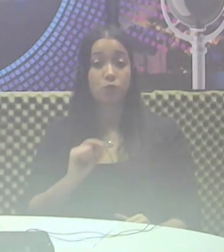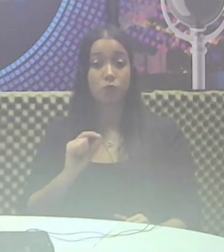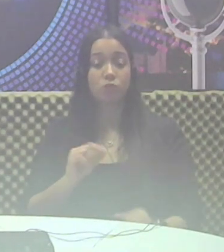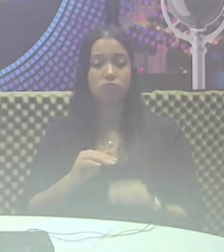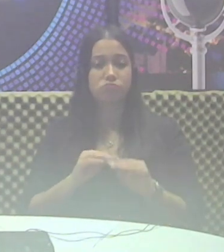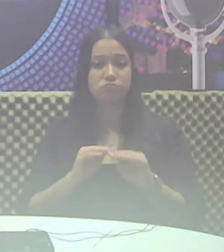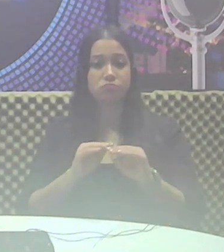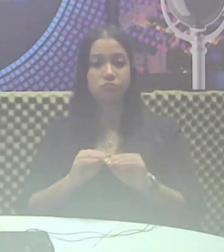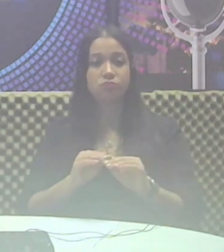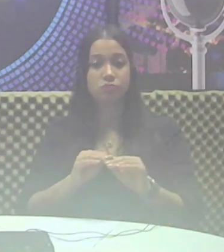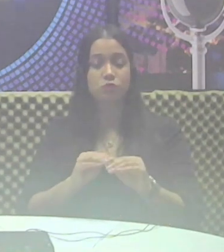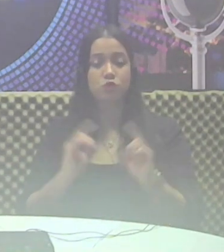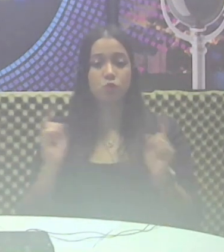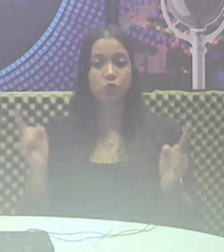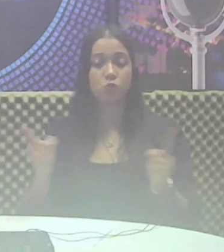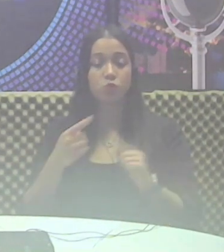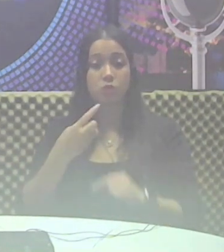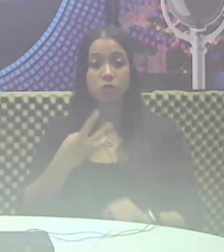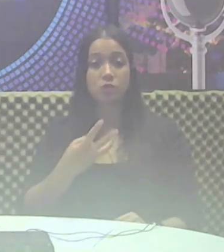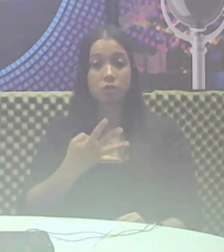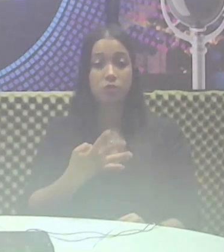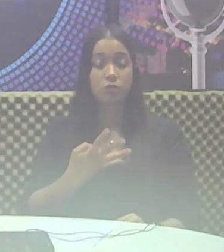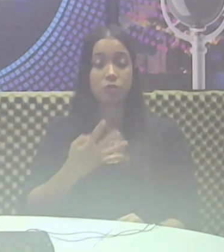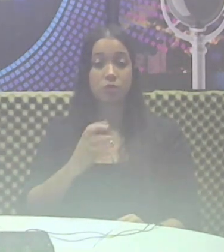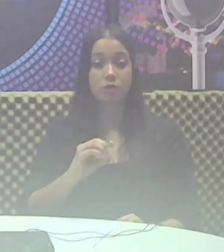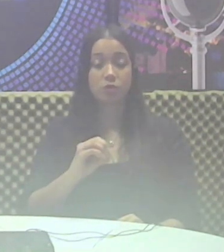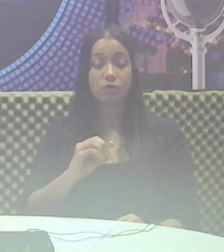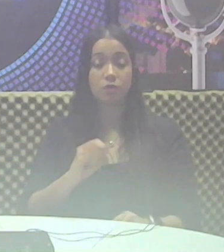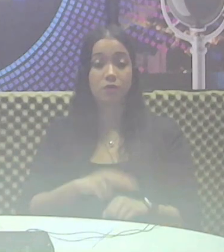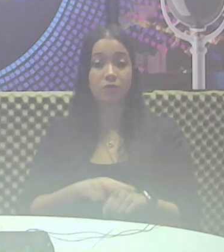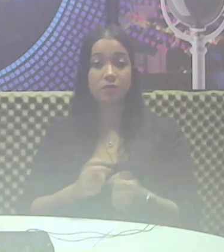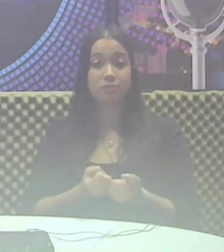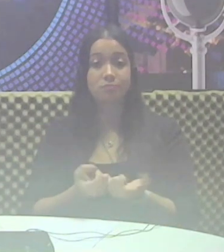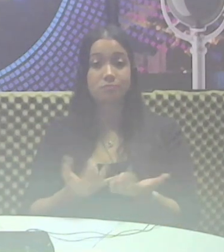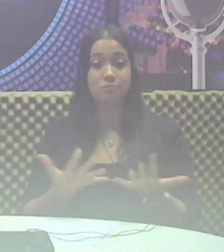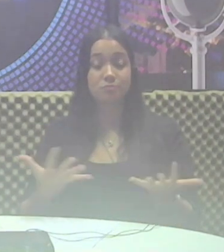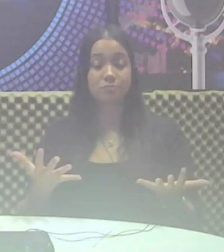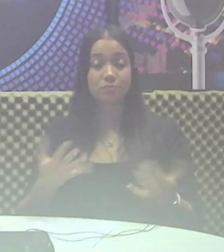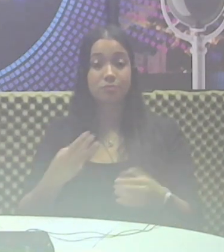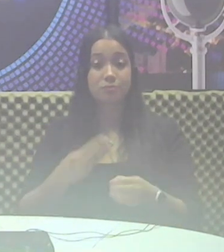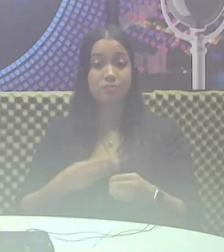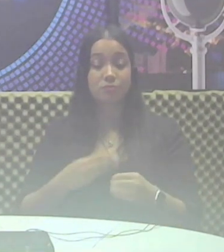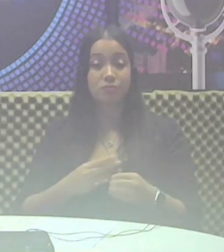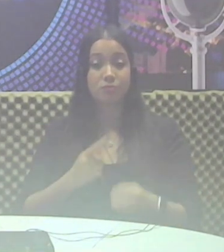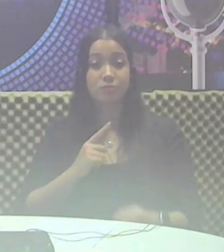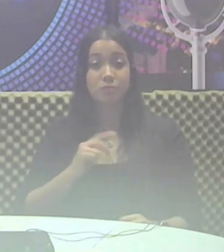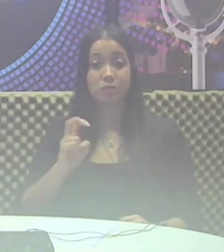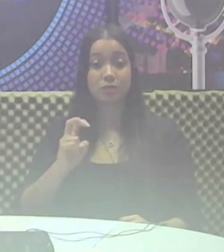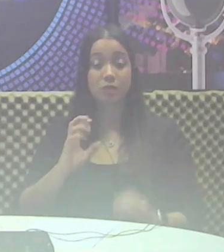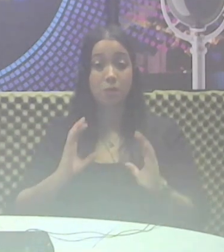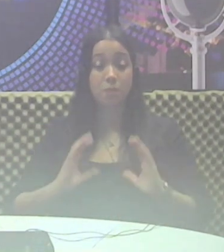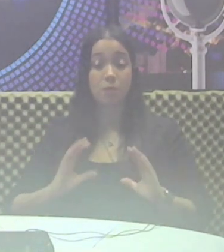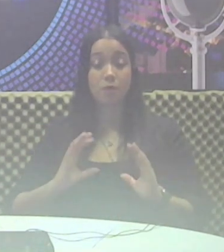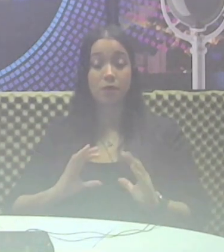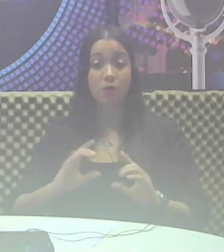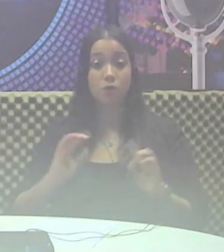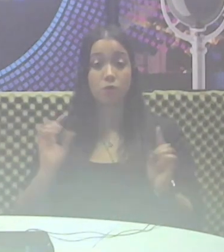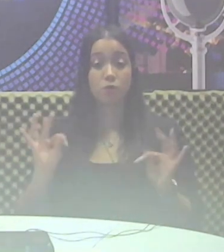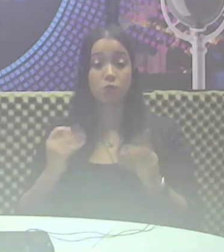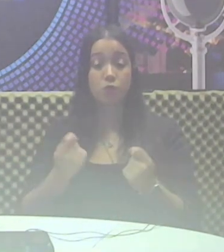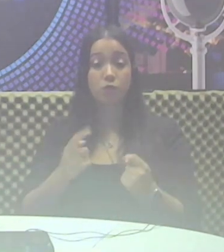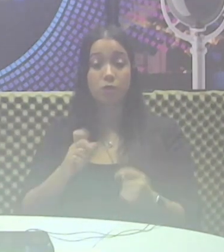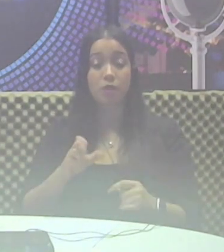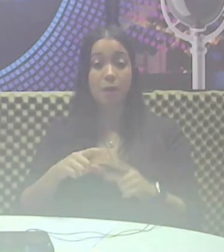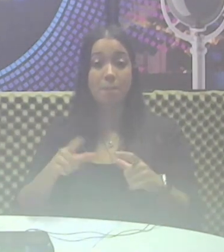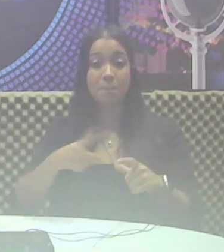intervenções em todas as 340 áreas verdes do município, das quais são 5 parques e o restante praças